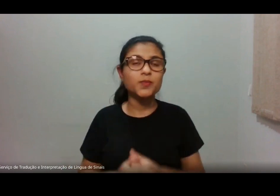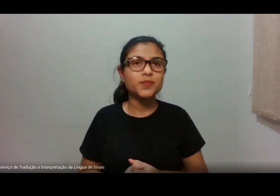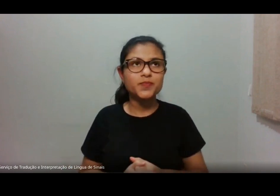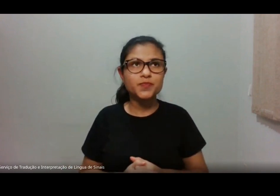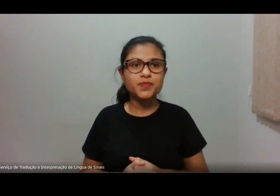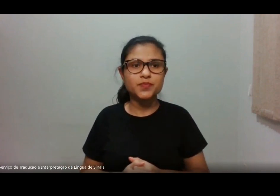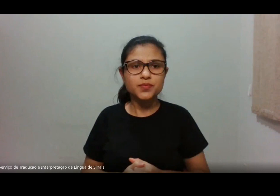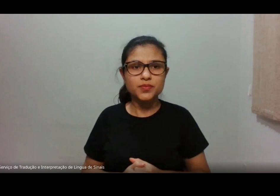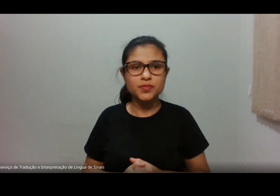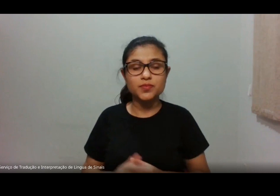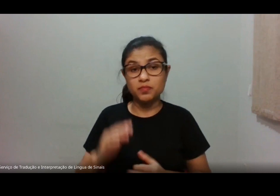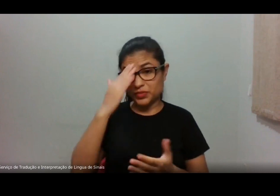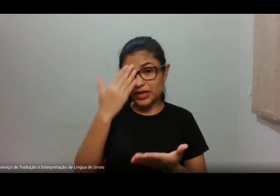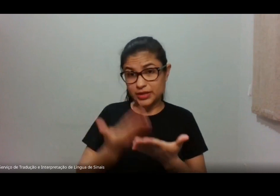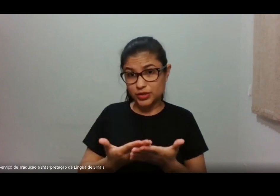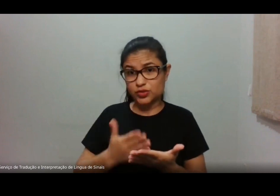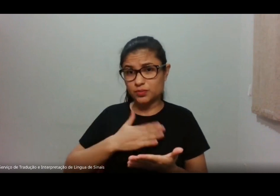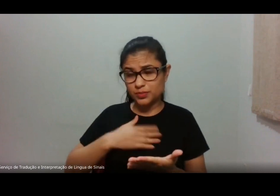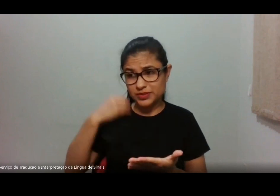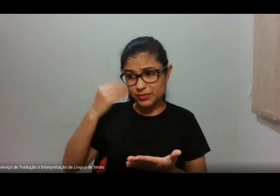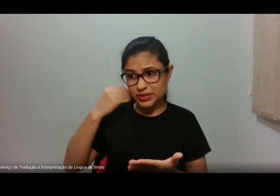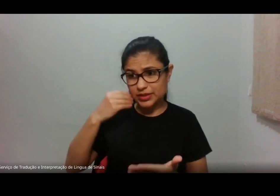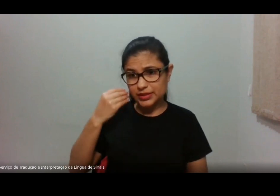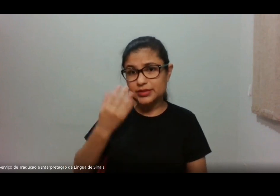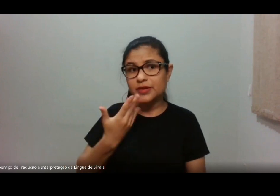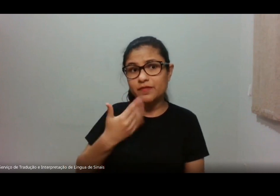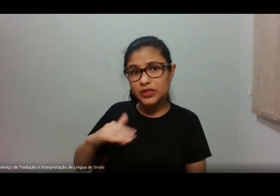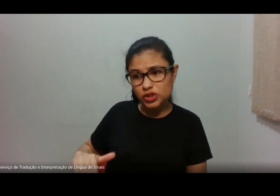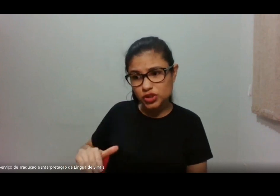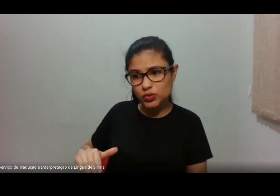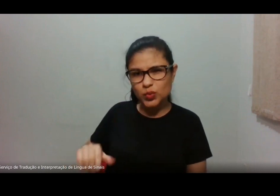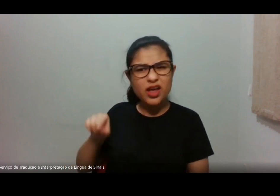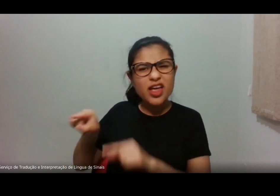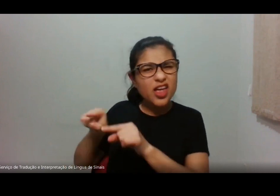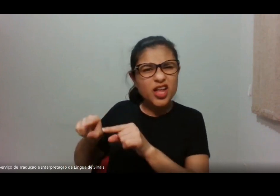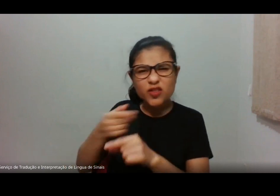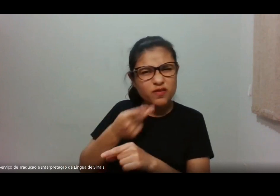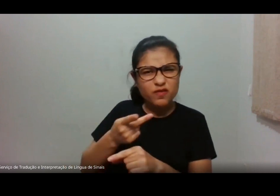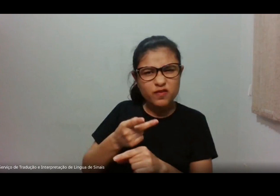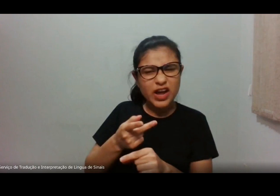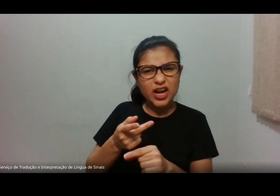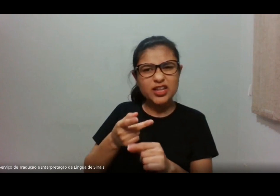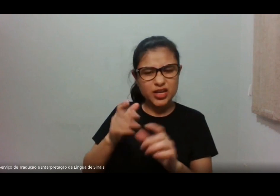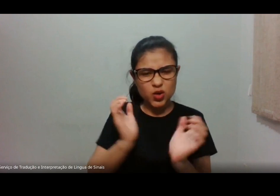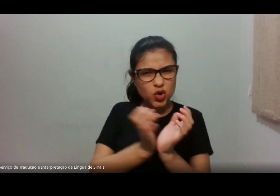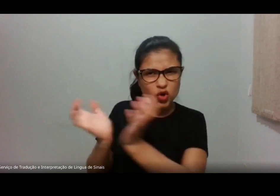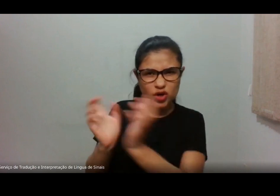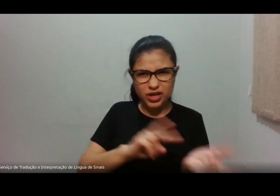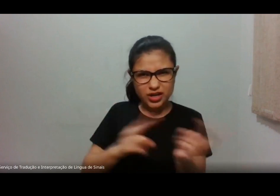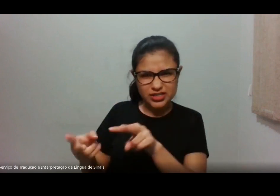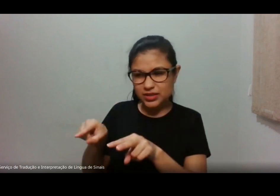as palavras de Bourdieu, acredito que a minha experiência infantil, ele não diz transclasse, ele diz de